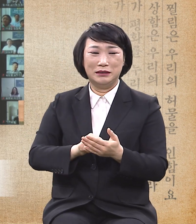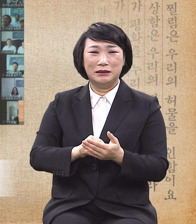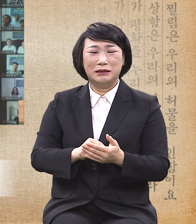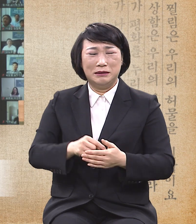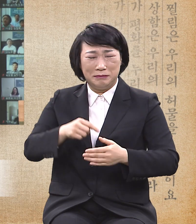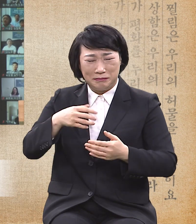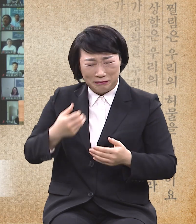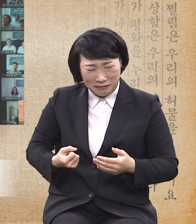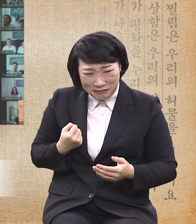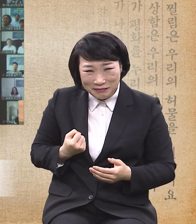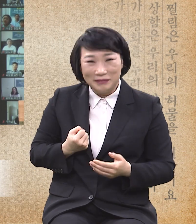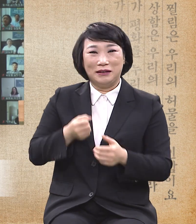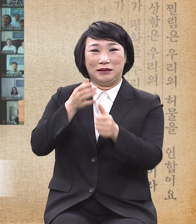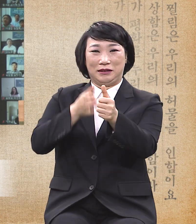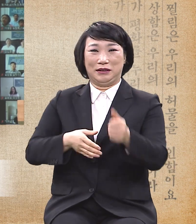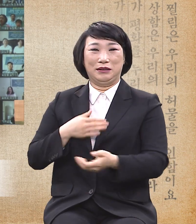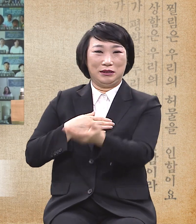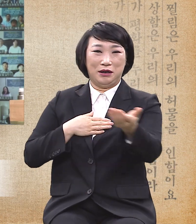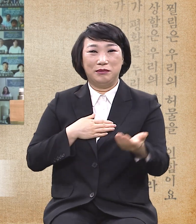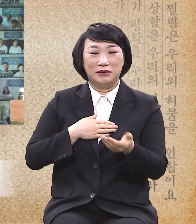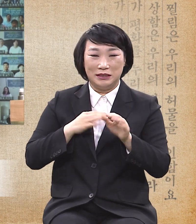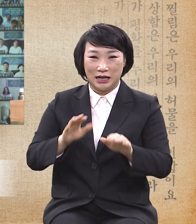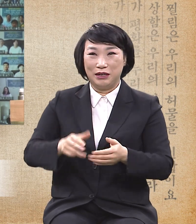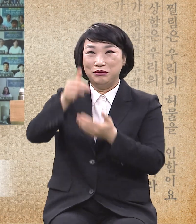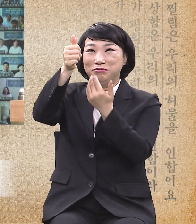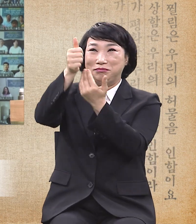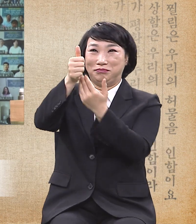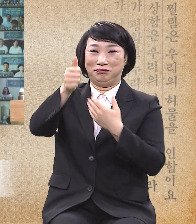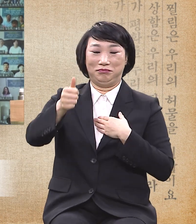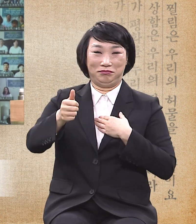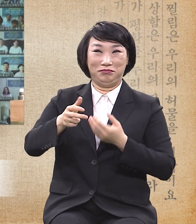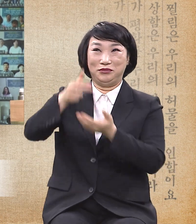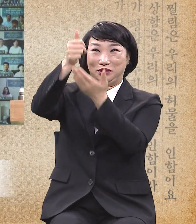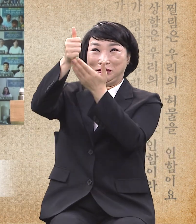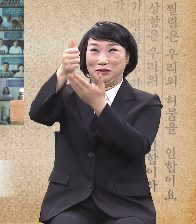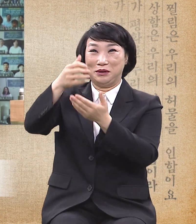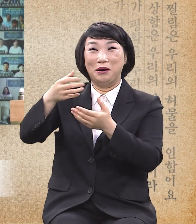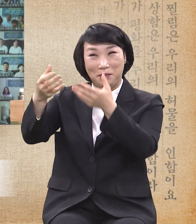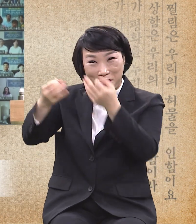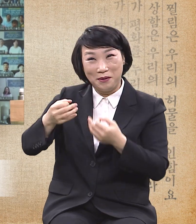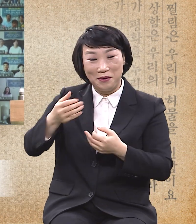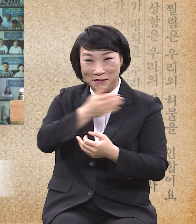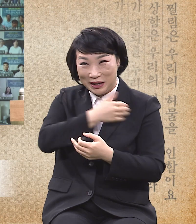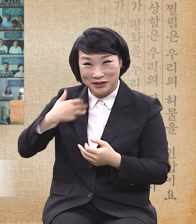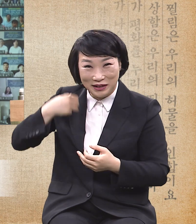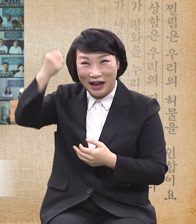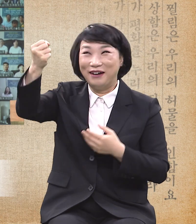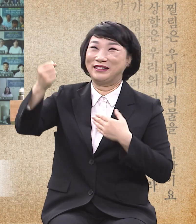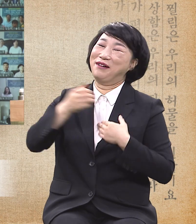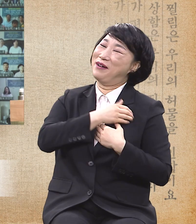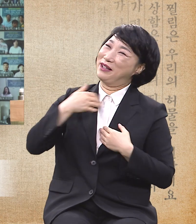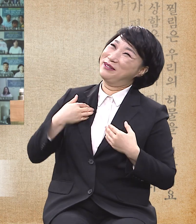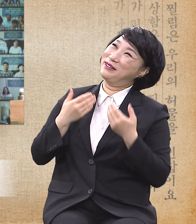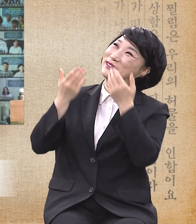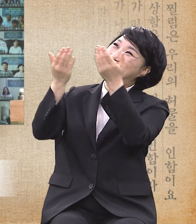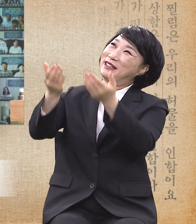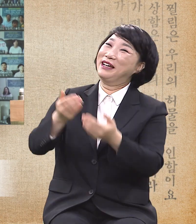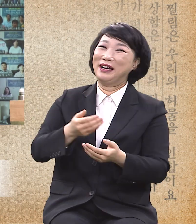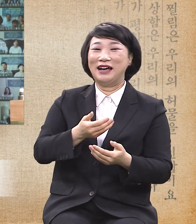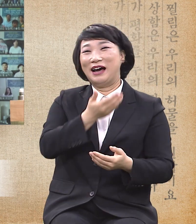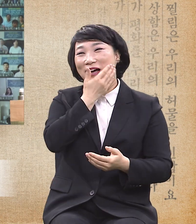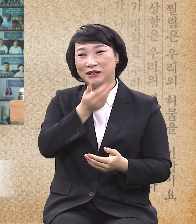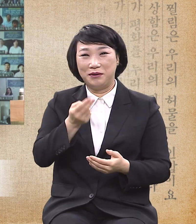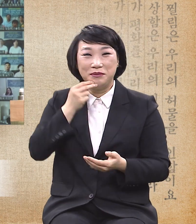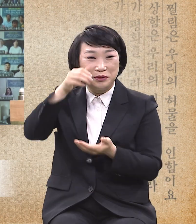가슴 깊이 가지시고 우리가 주님 앞에 주님도 나도 만족하게 아낌없이